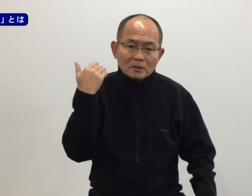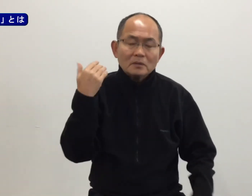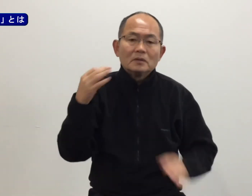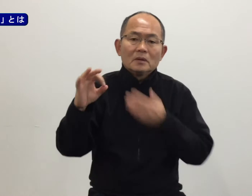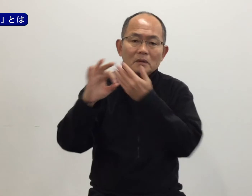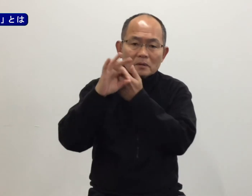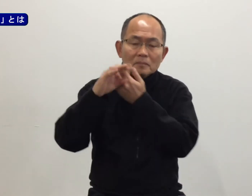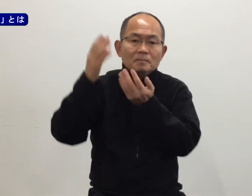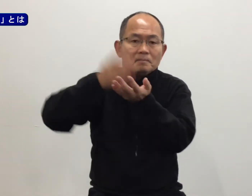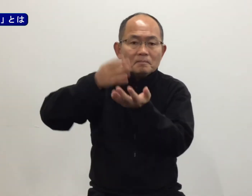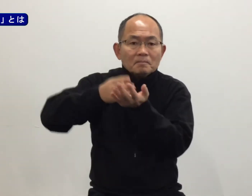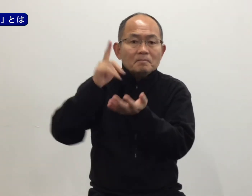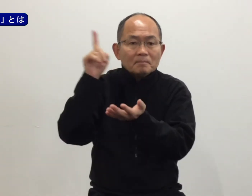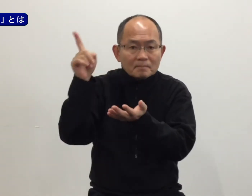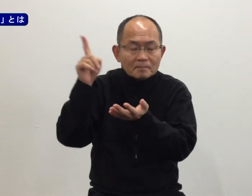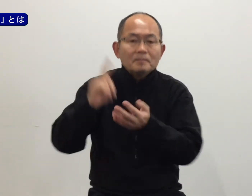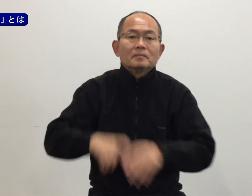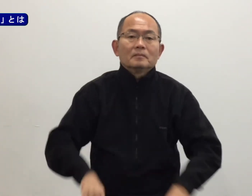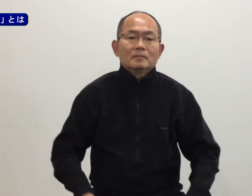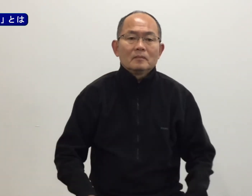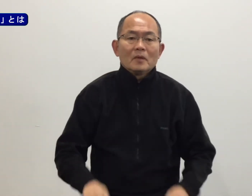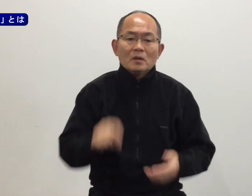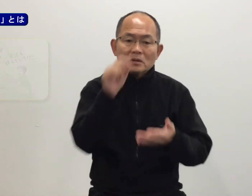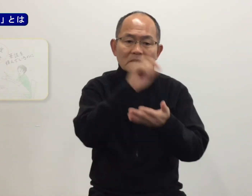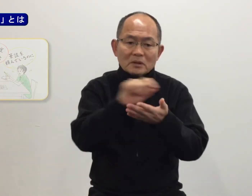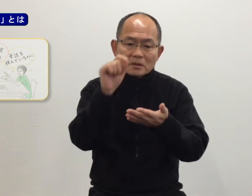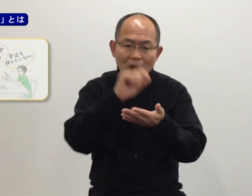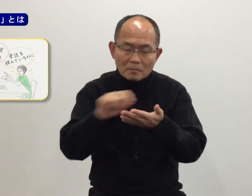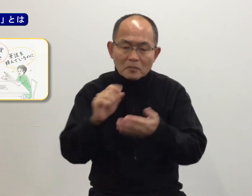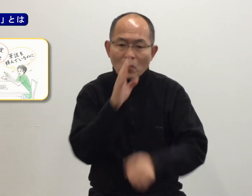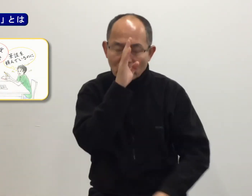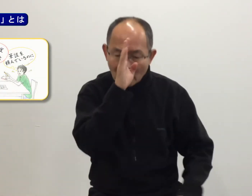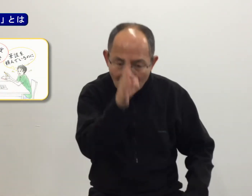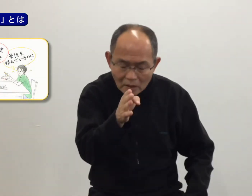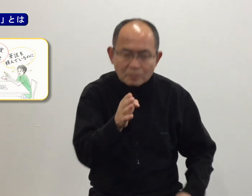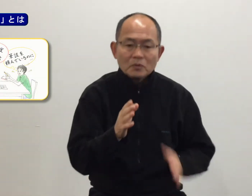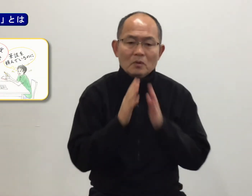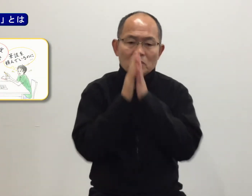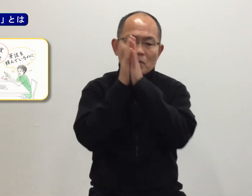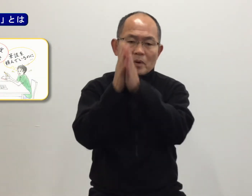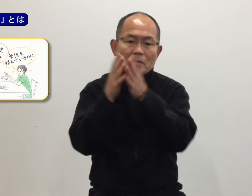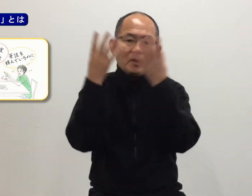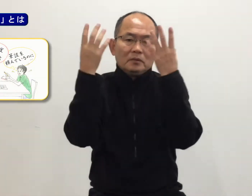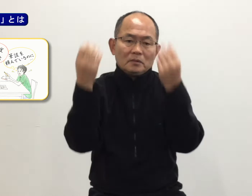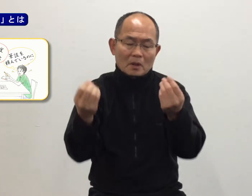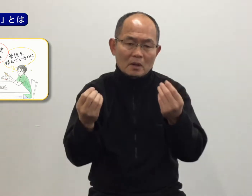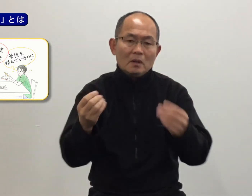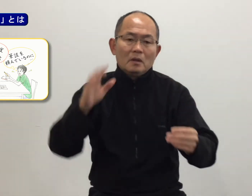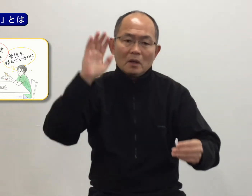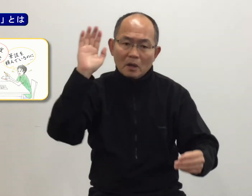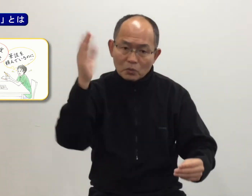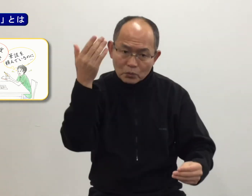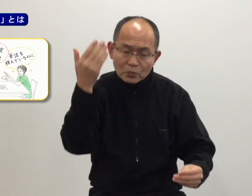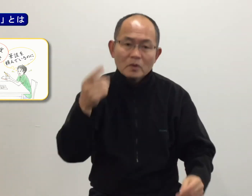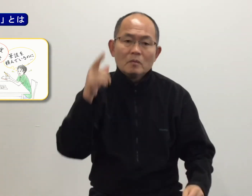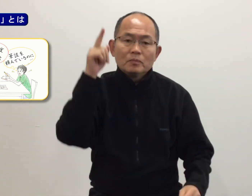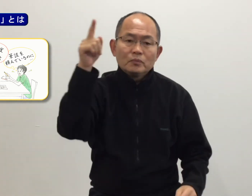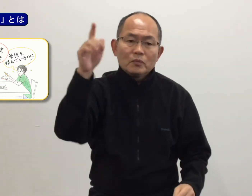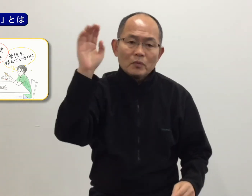先ほどの事例デー筆談を頼んだけれども好投の説明だけだっ